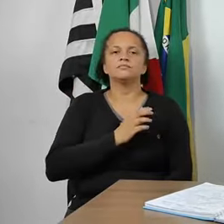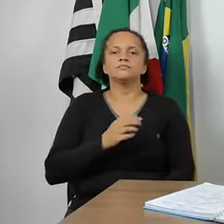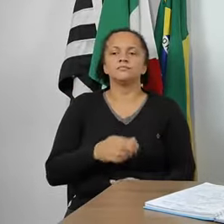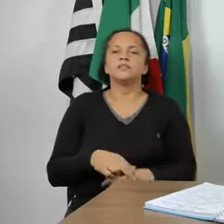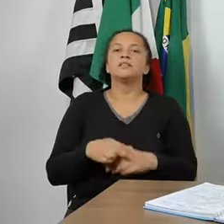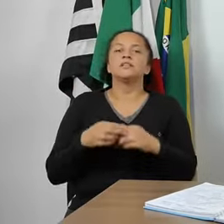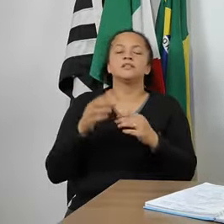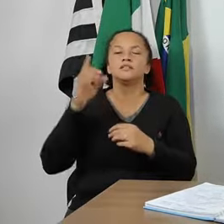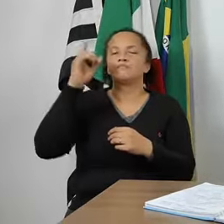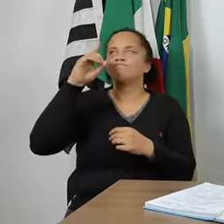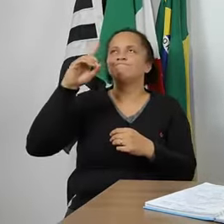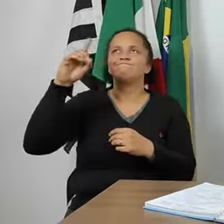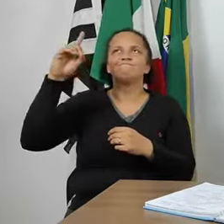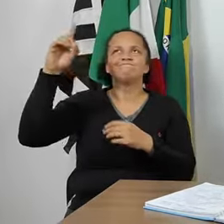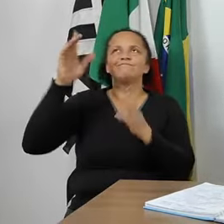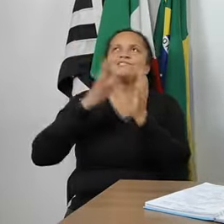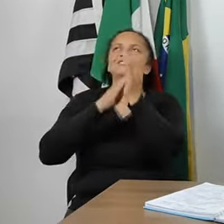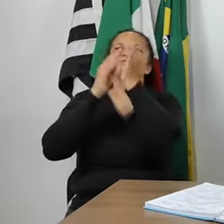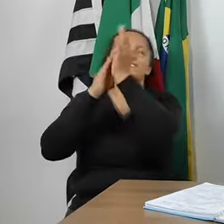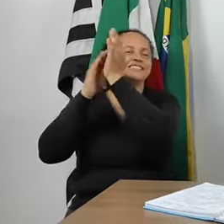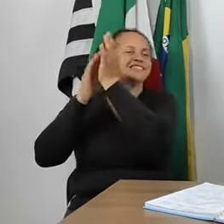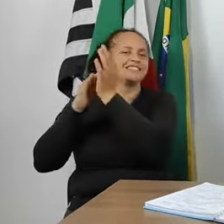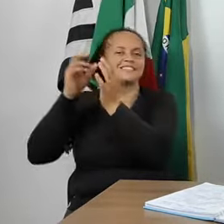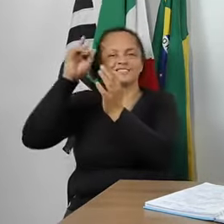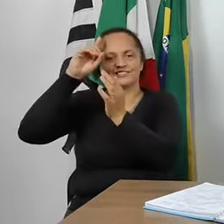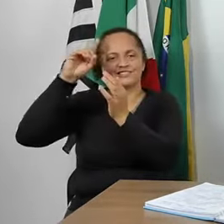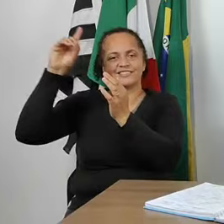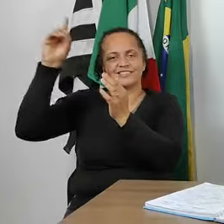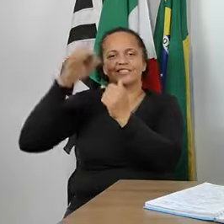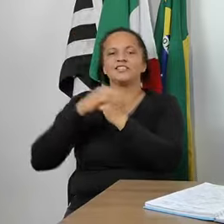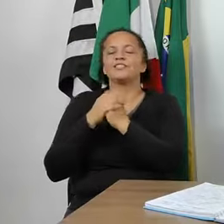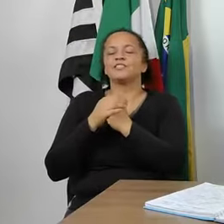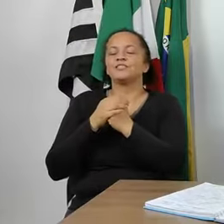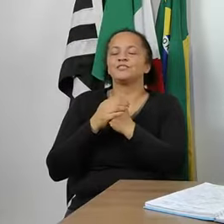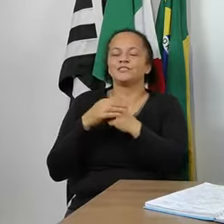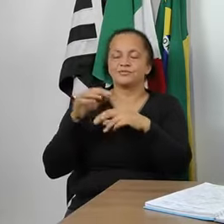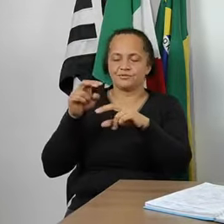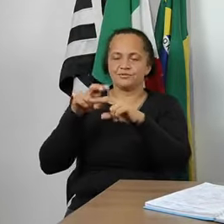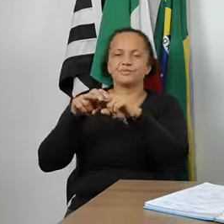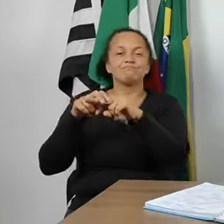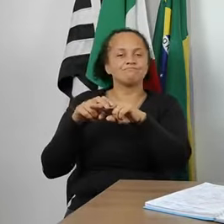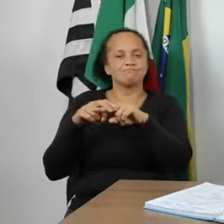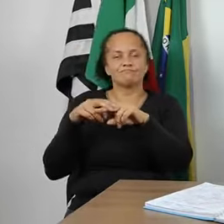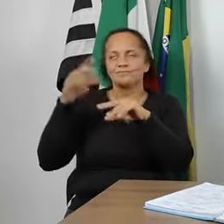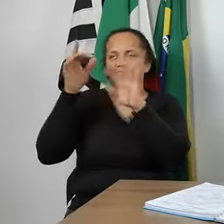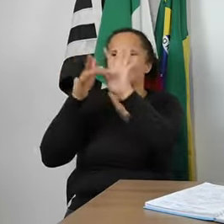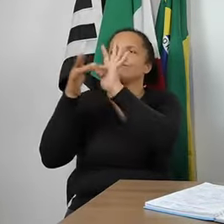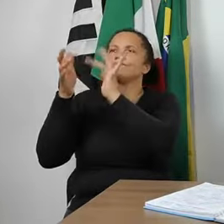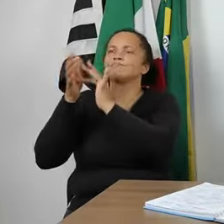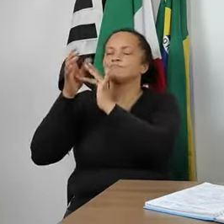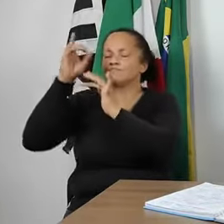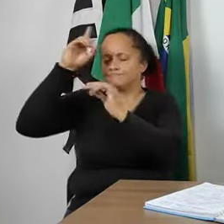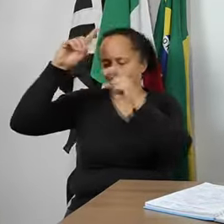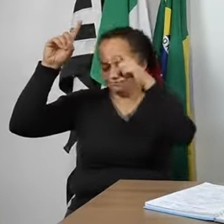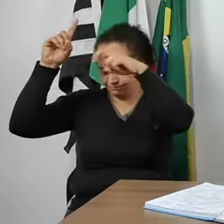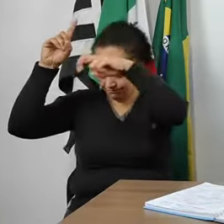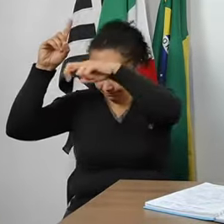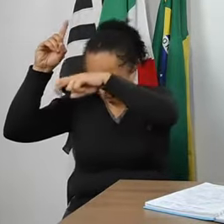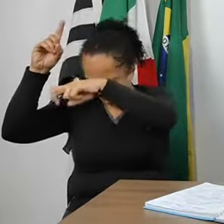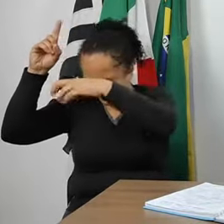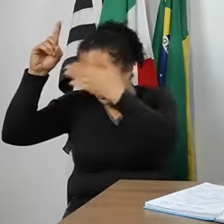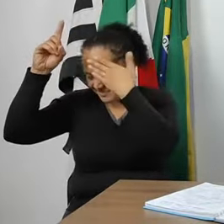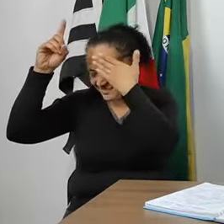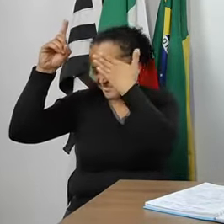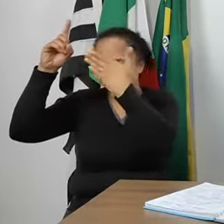louvores a ti. Voltado para o teu santo templo, eu me prostrarei e renderei graças ao teu